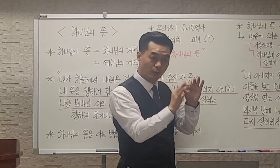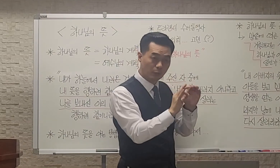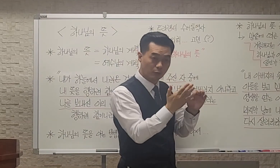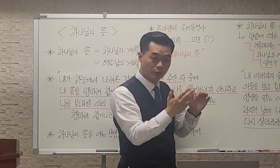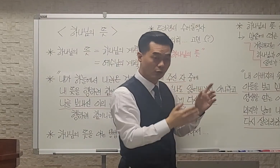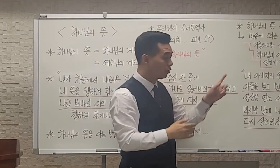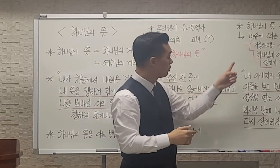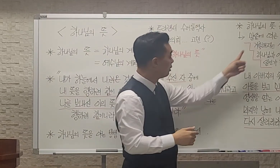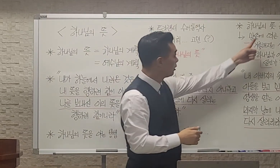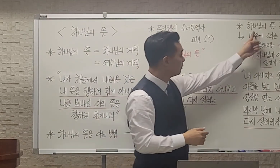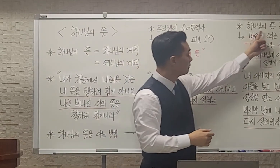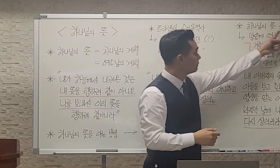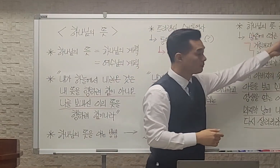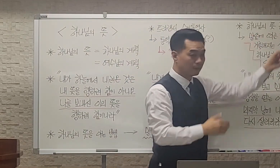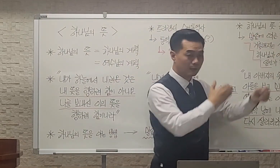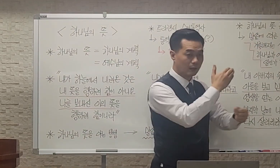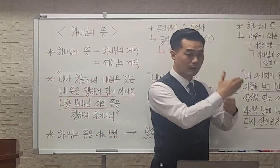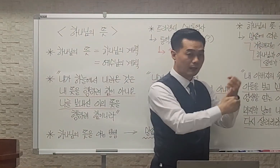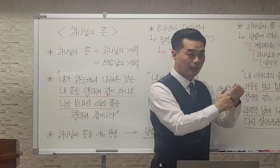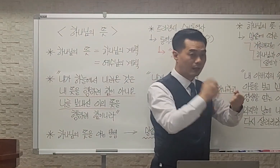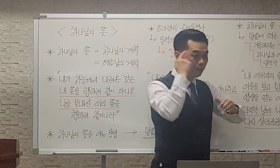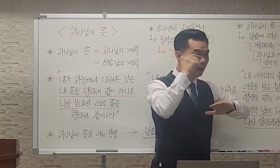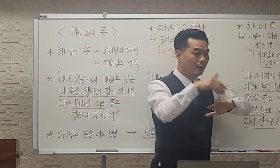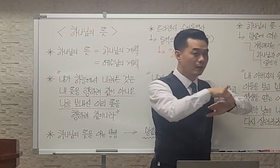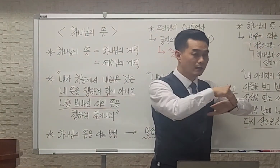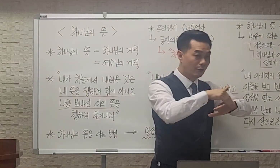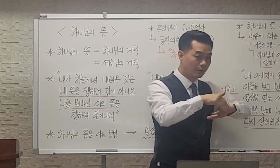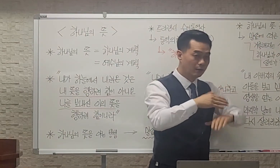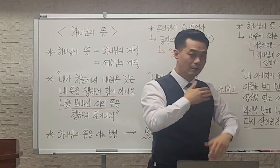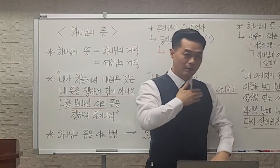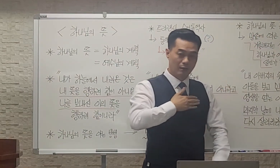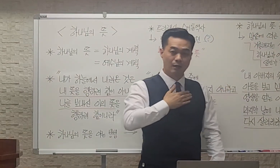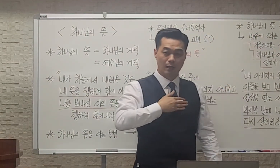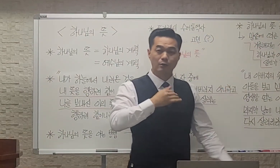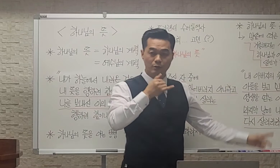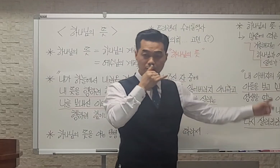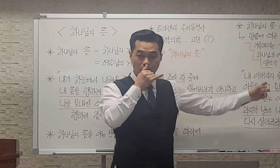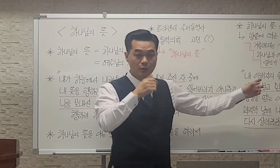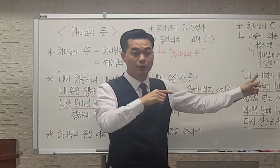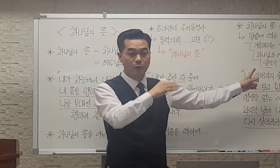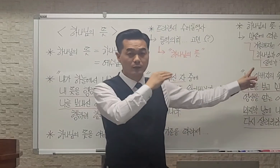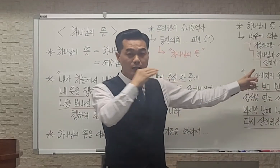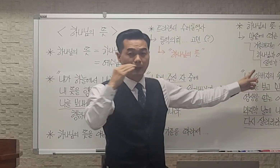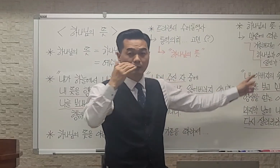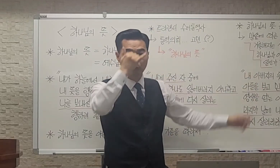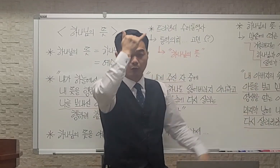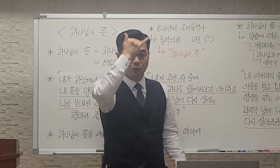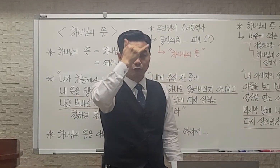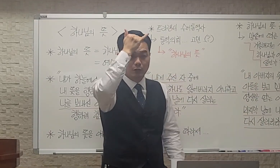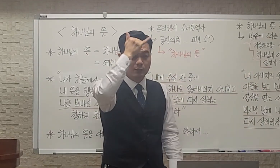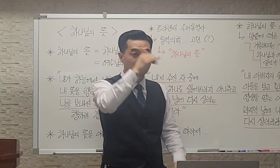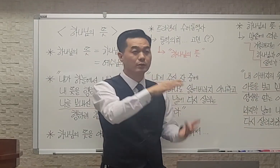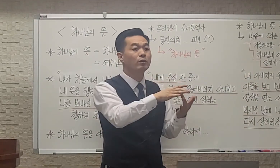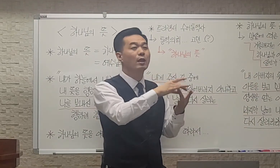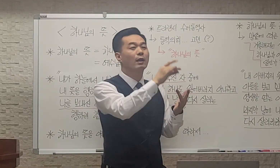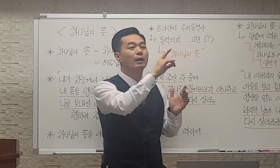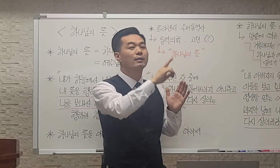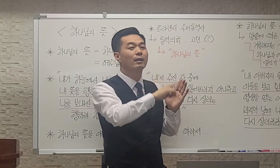고민해보면 되겠죠. 그러면 하나님의 계획을 알 수 있어요. 이건 굉장히 바르고 윤리적인 선택을 할